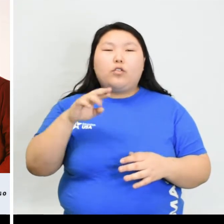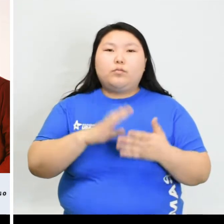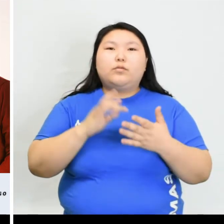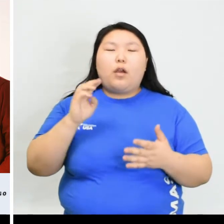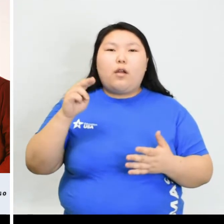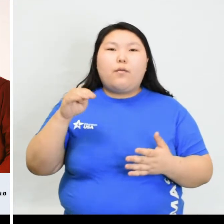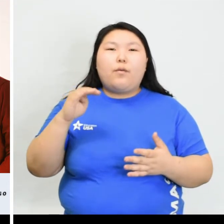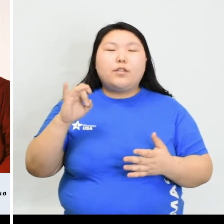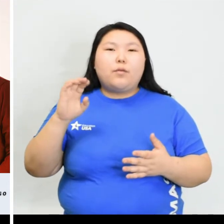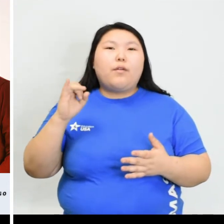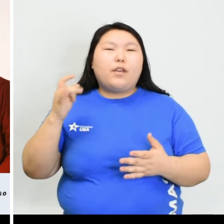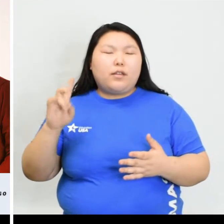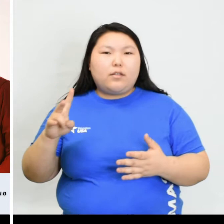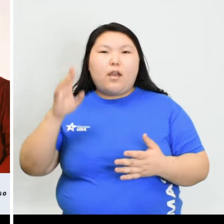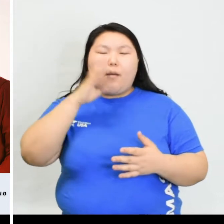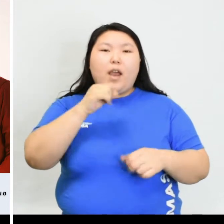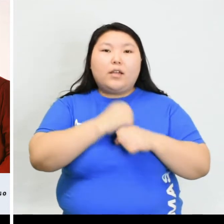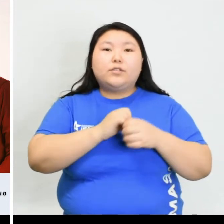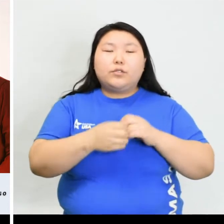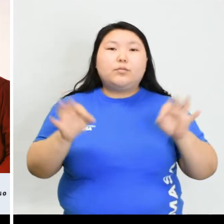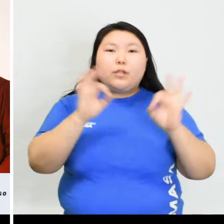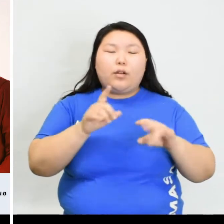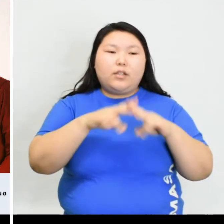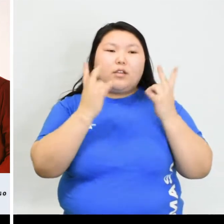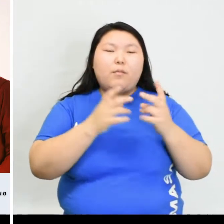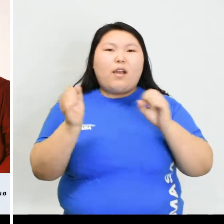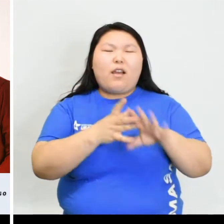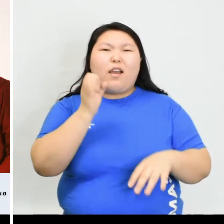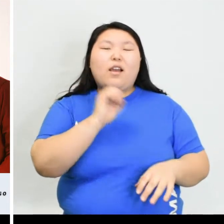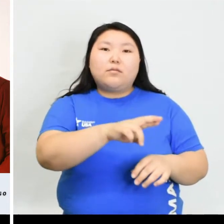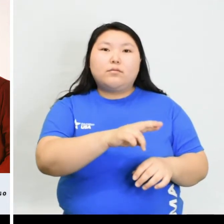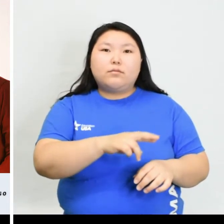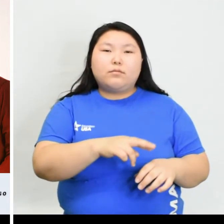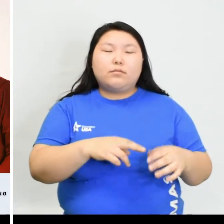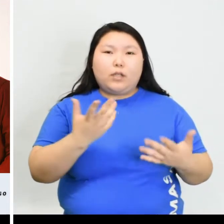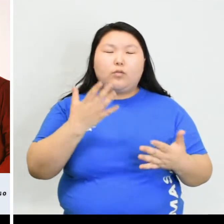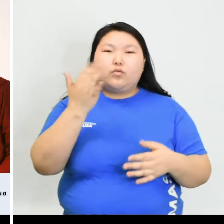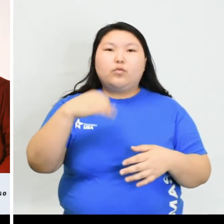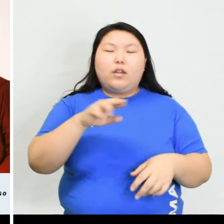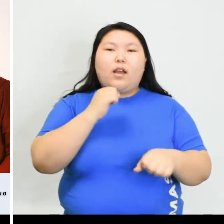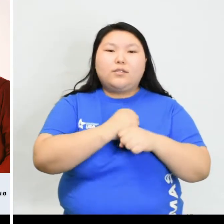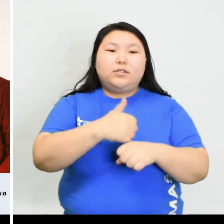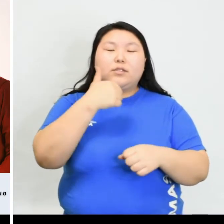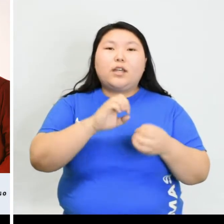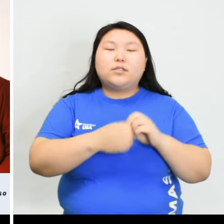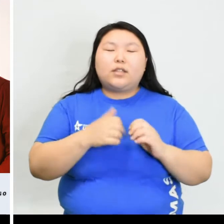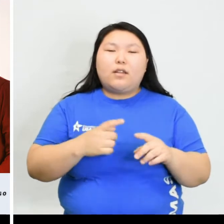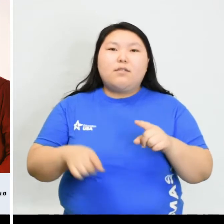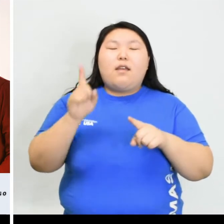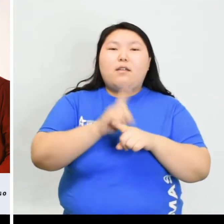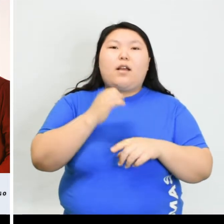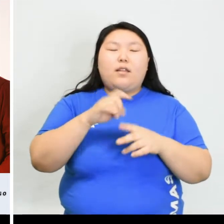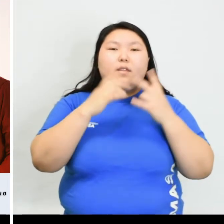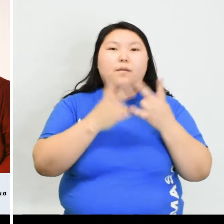odd professor чинь Milton Friedman гэж нэгтэй. Үнэхээр ингээд ажлаа ихгүй ийм нийгмийн хаягдлуудыг хай хойно. Тэгээд шууд ажиллаа сайн